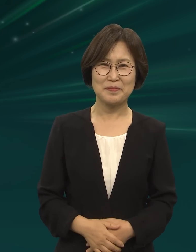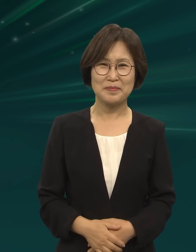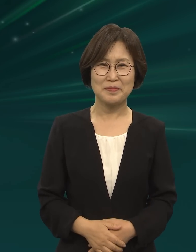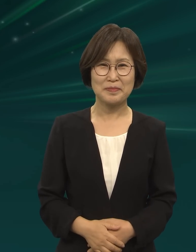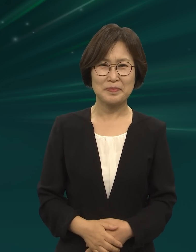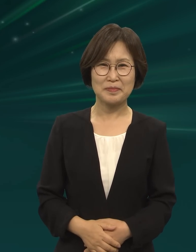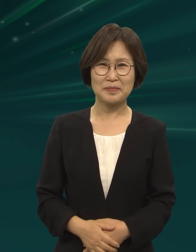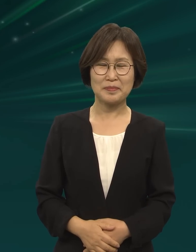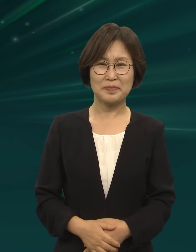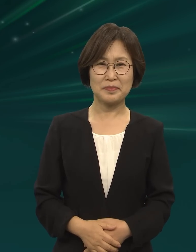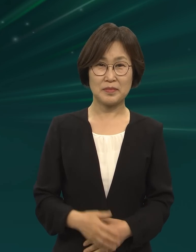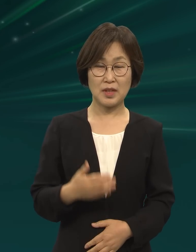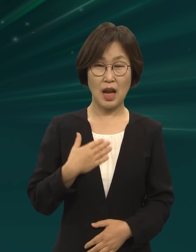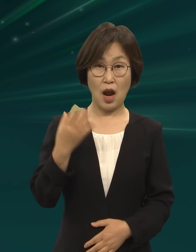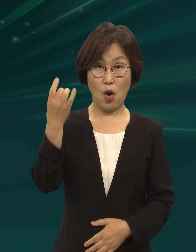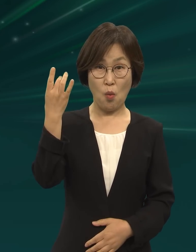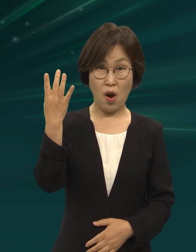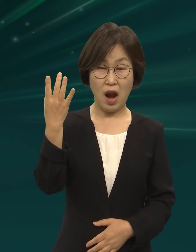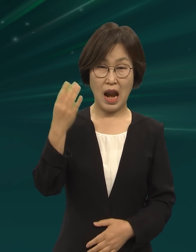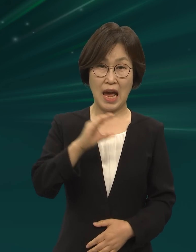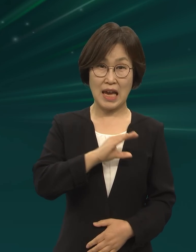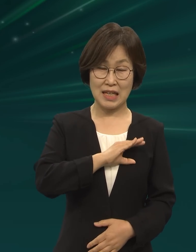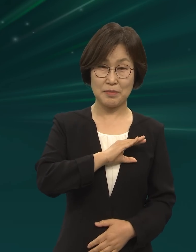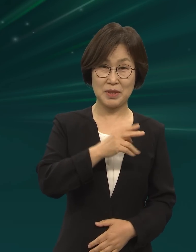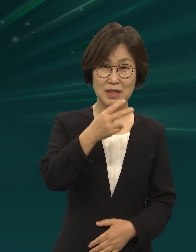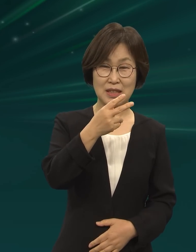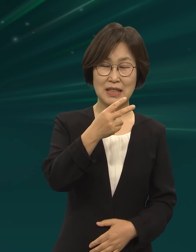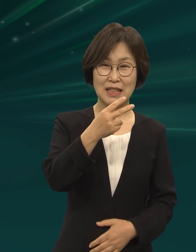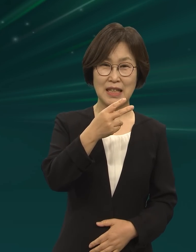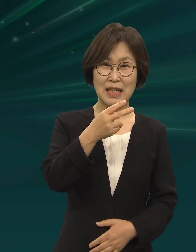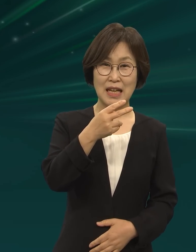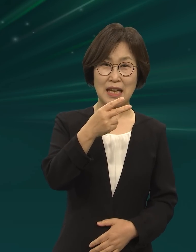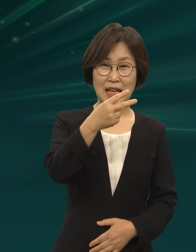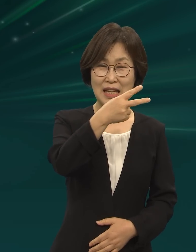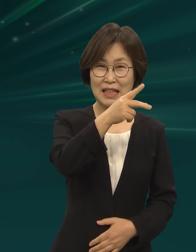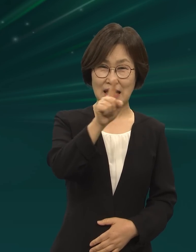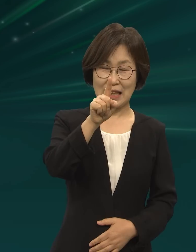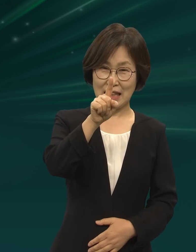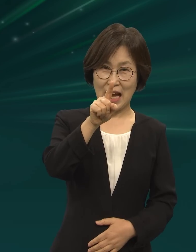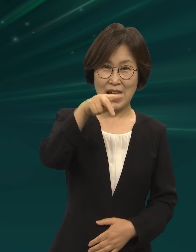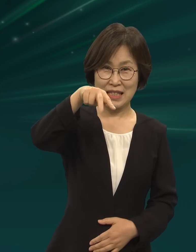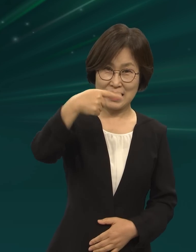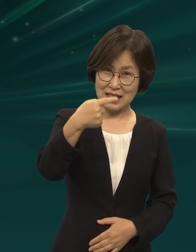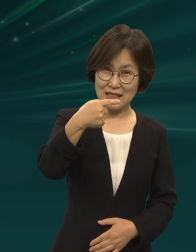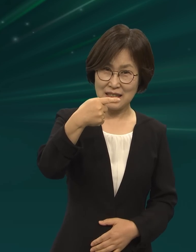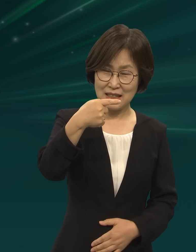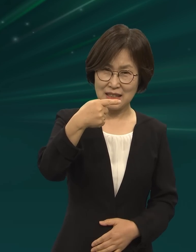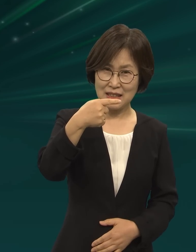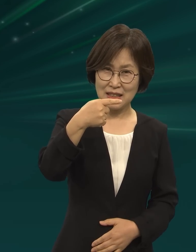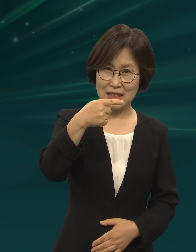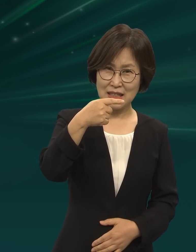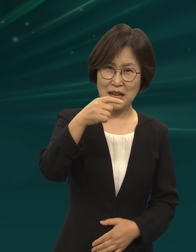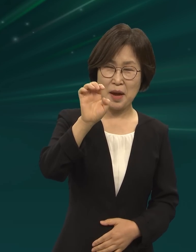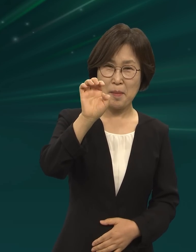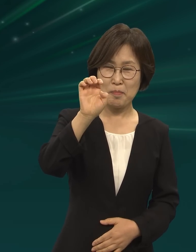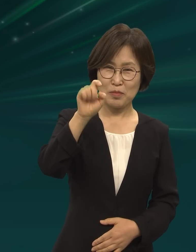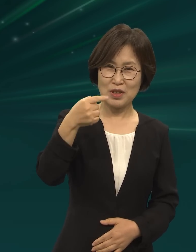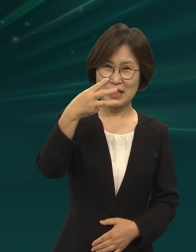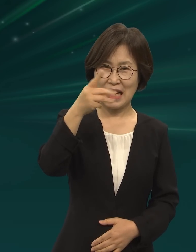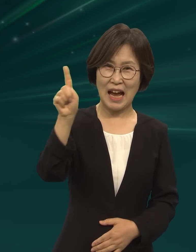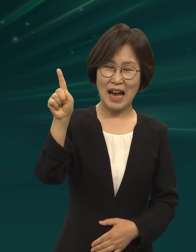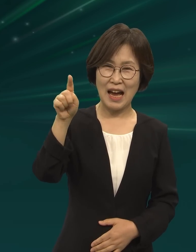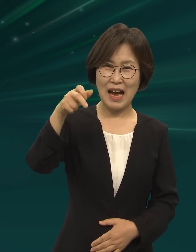저는 제 원래 이름은 다스 프라카스입니다. 저 여권 이름은 다스 프라카스입니다. 다스 제